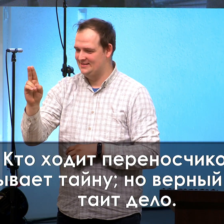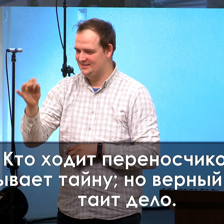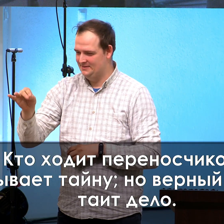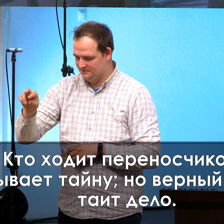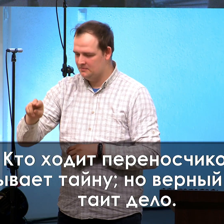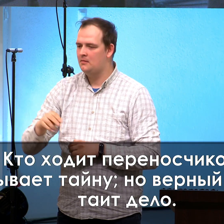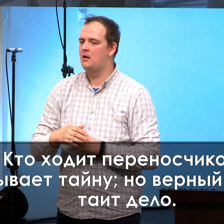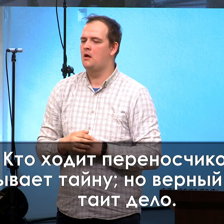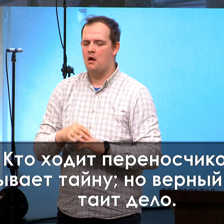Иезекииль.